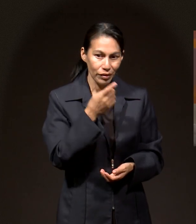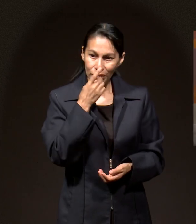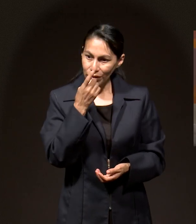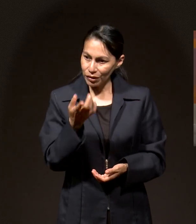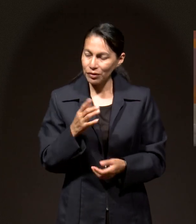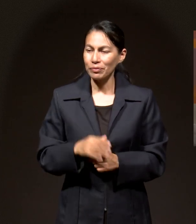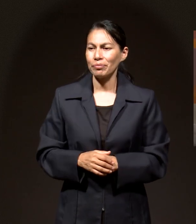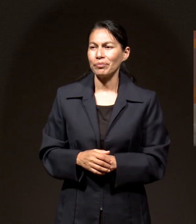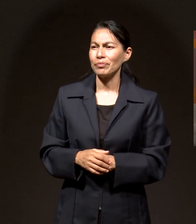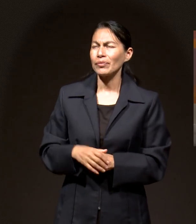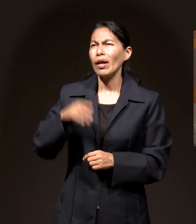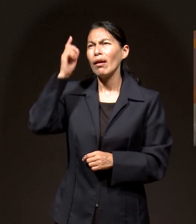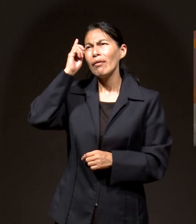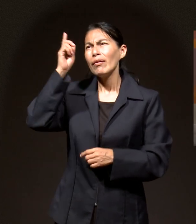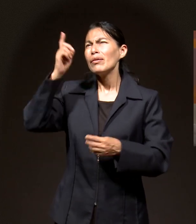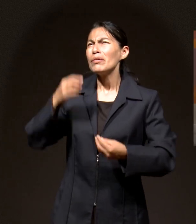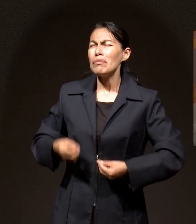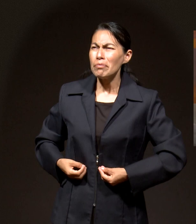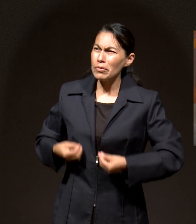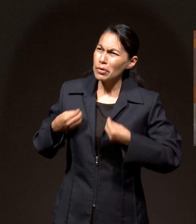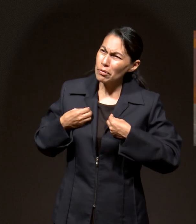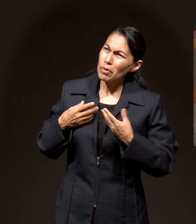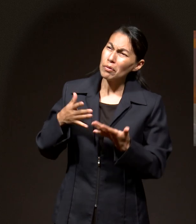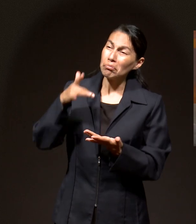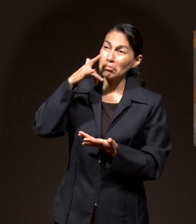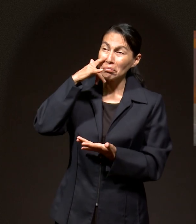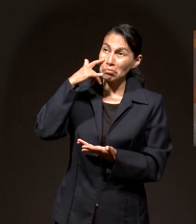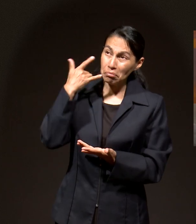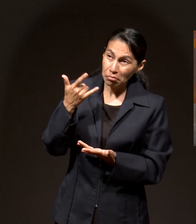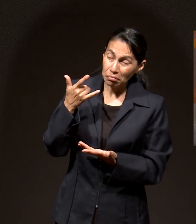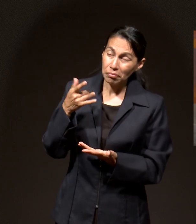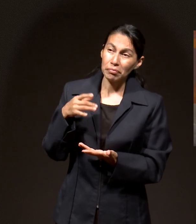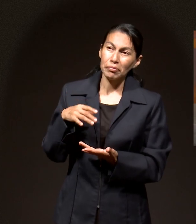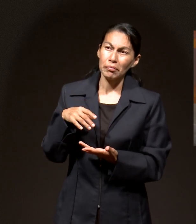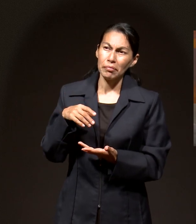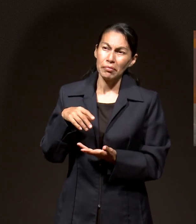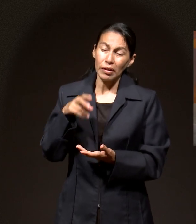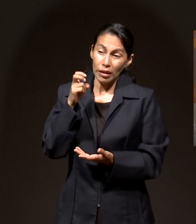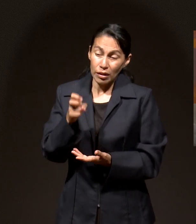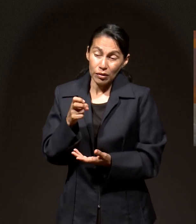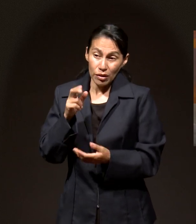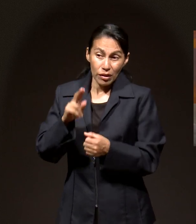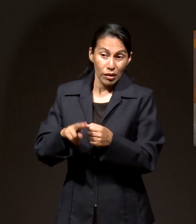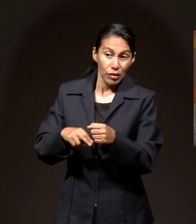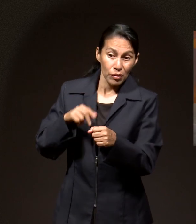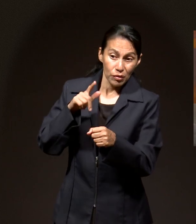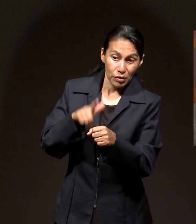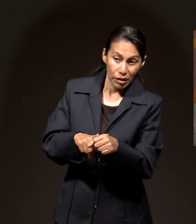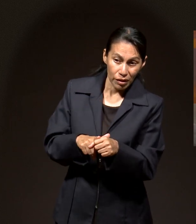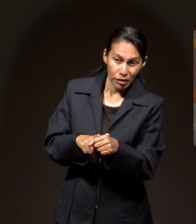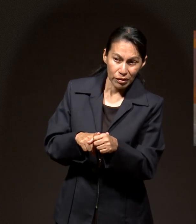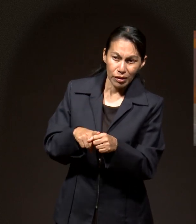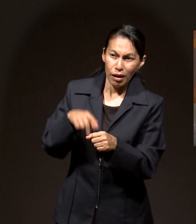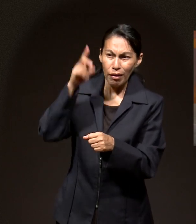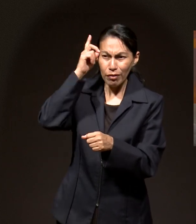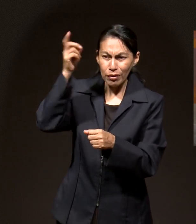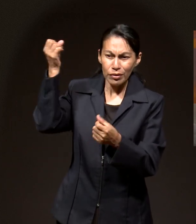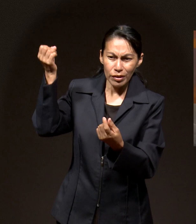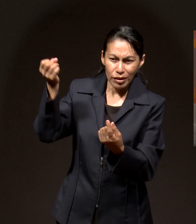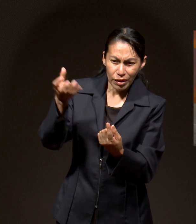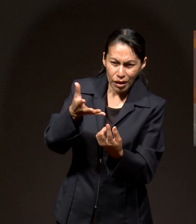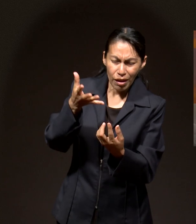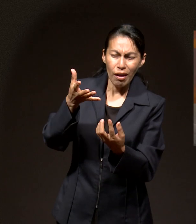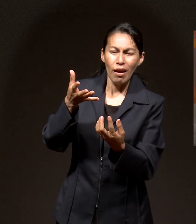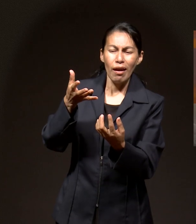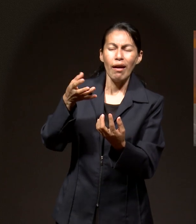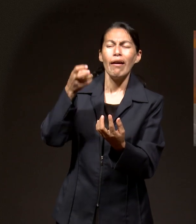acaba de mencionar, ¿no? Tenemos un Dios vivo, un Dios activo, pero invisible en muchos aspectos. Y es en la naturaleza,